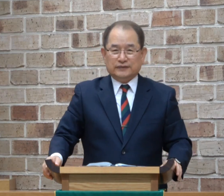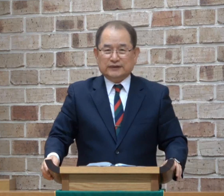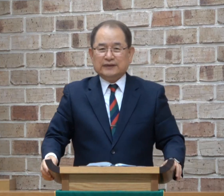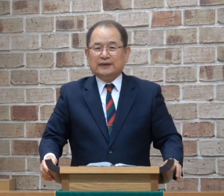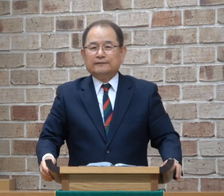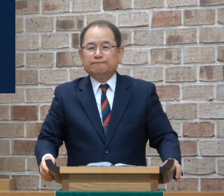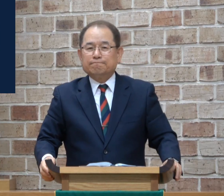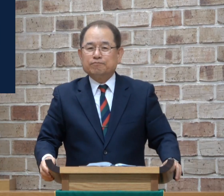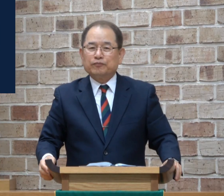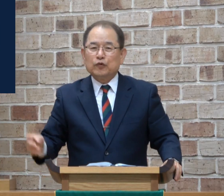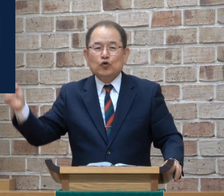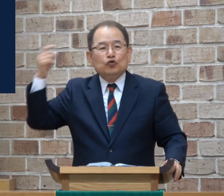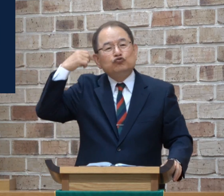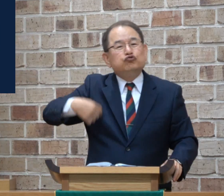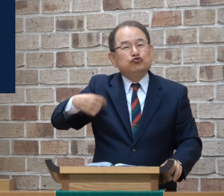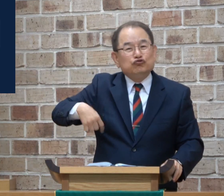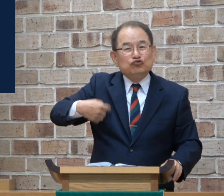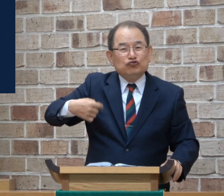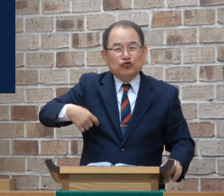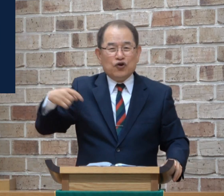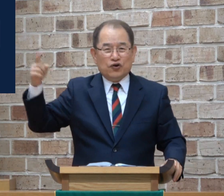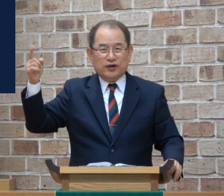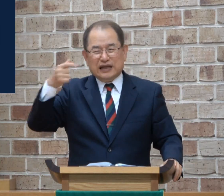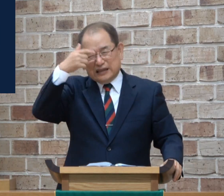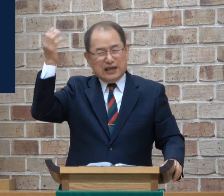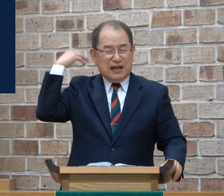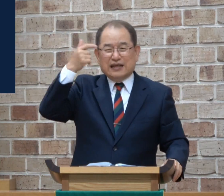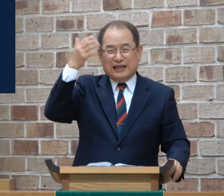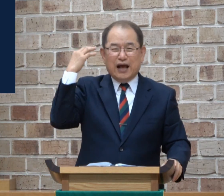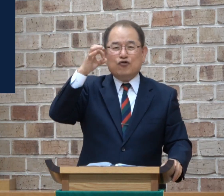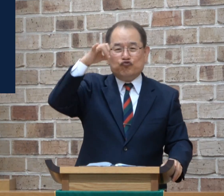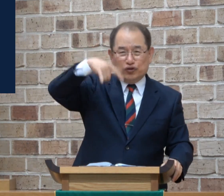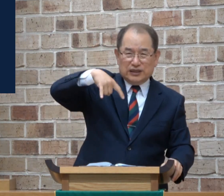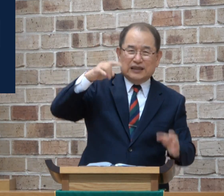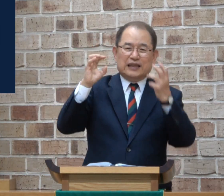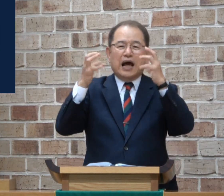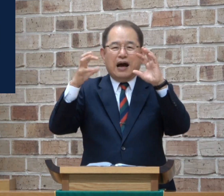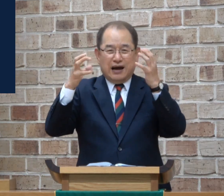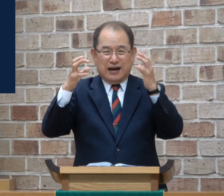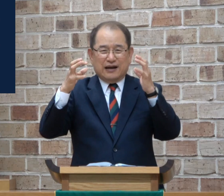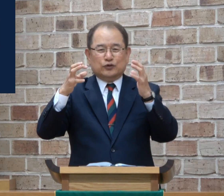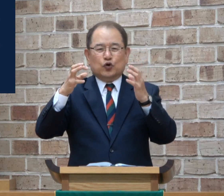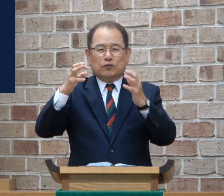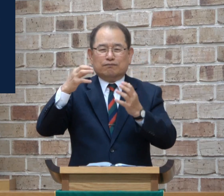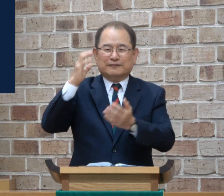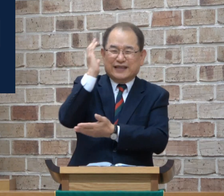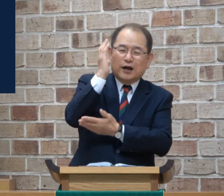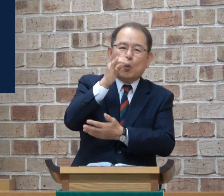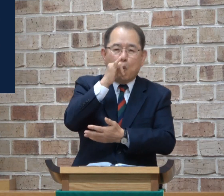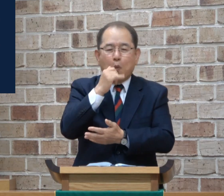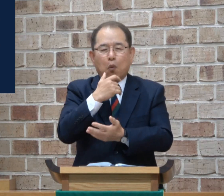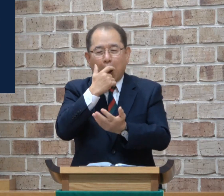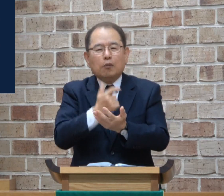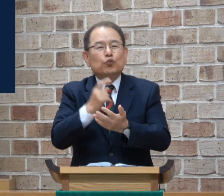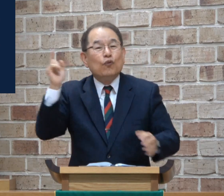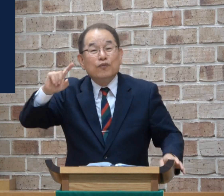중국의 옛날 위나라에 있었던 감동적인 이야기입니다.